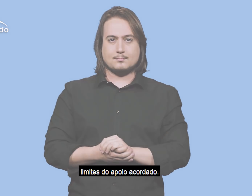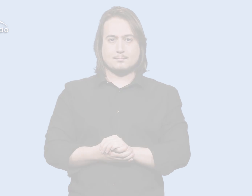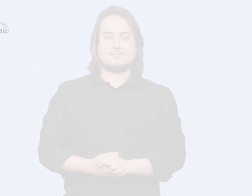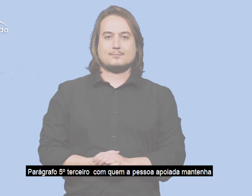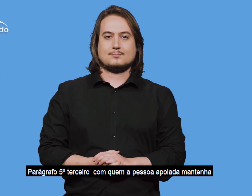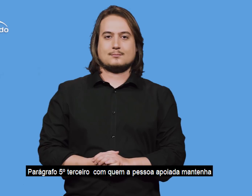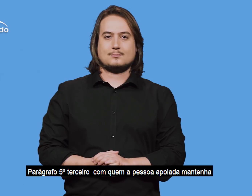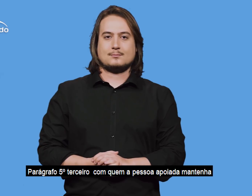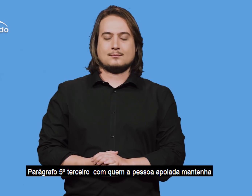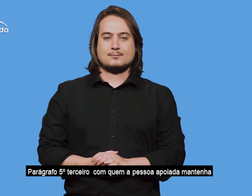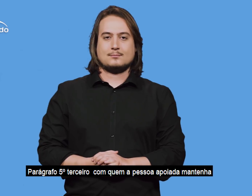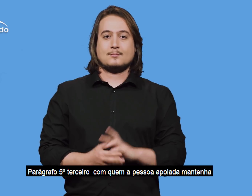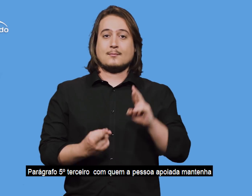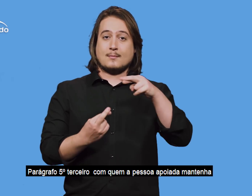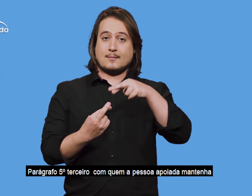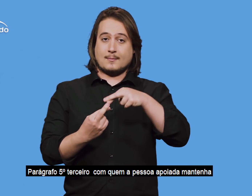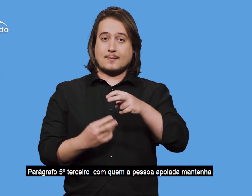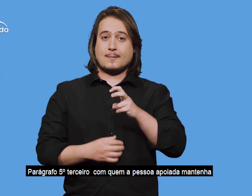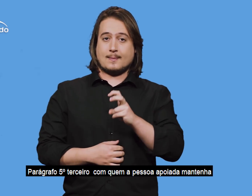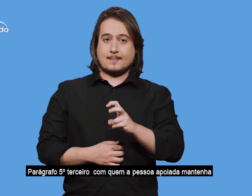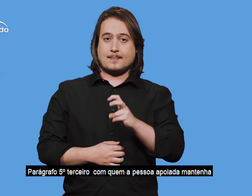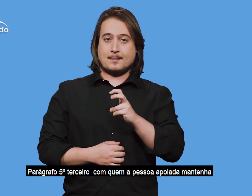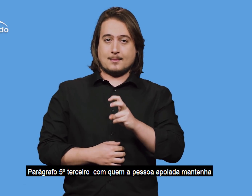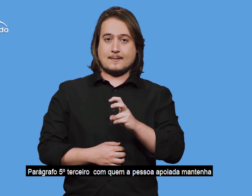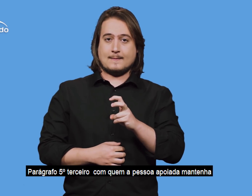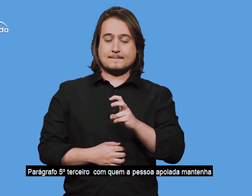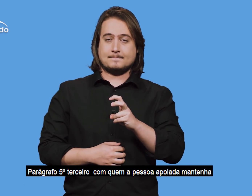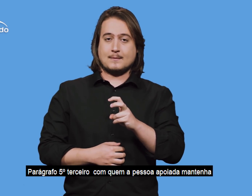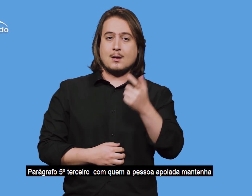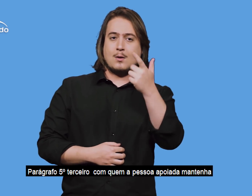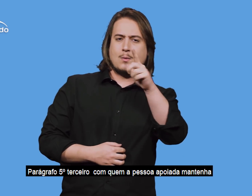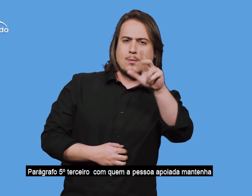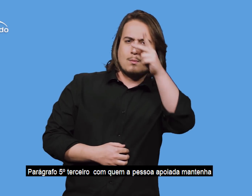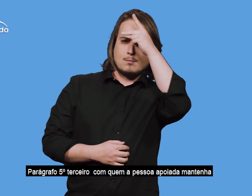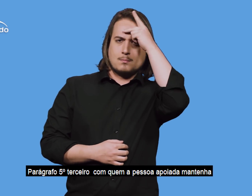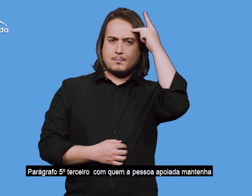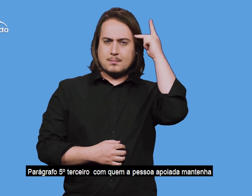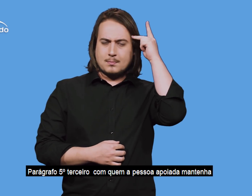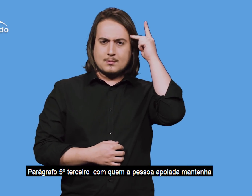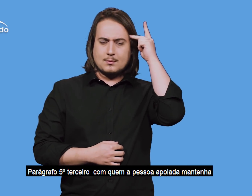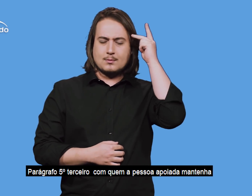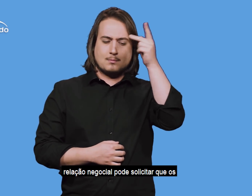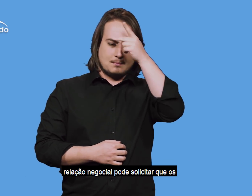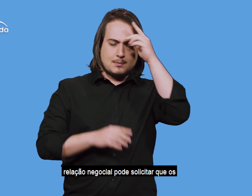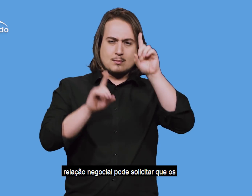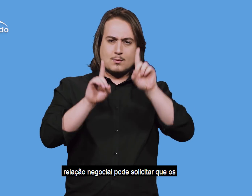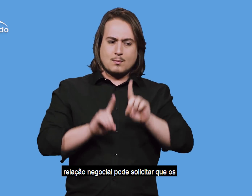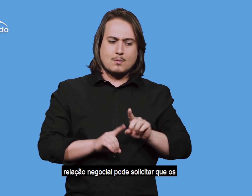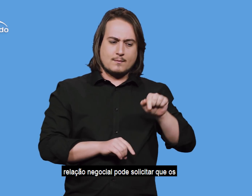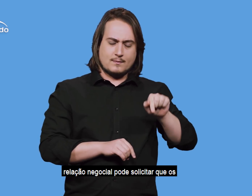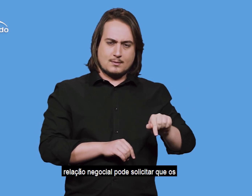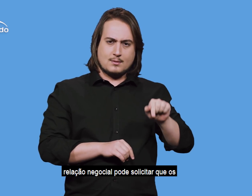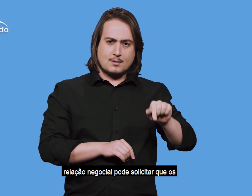parágrafo 5º 3º com quem a pessoa apoiada mantenha relação negocial